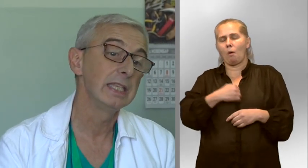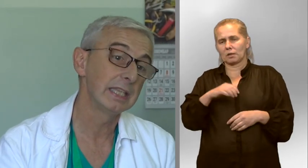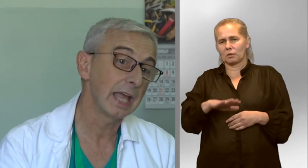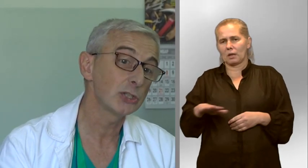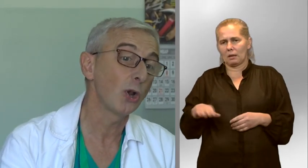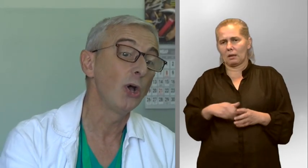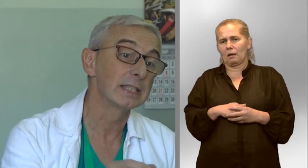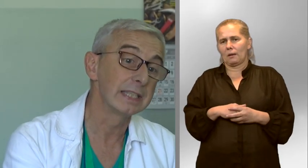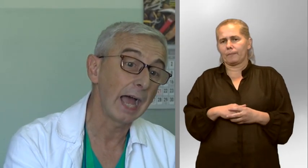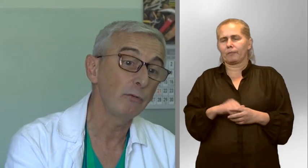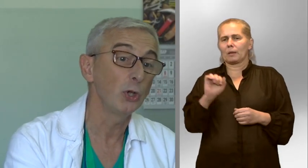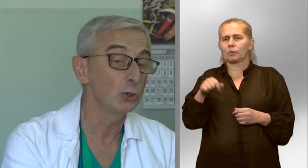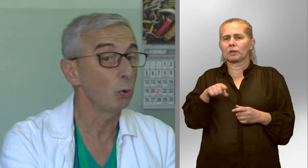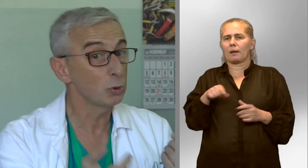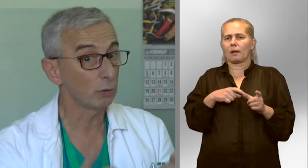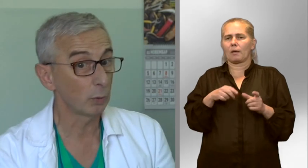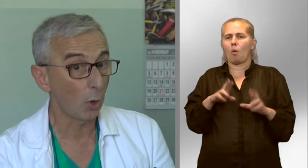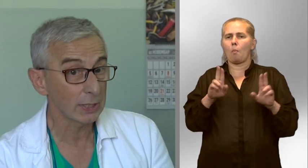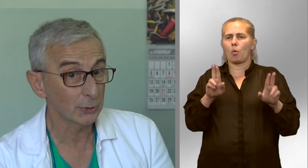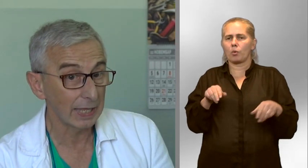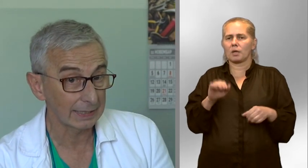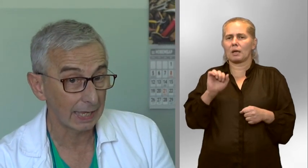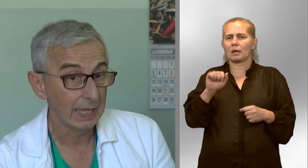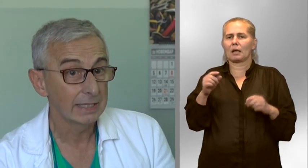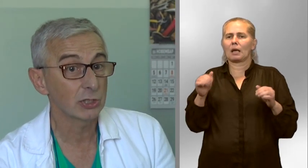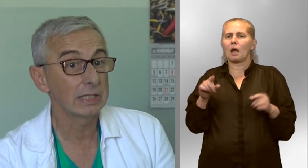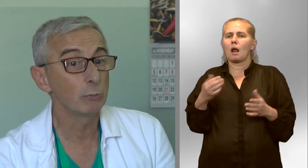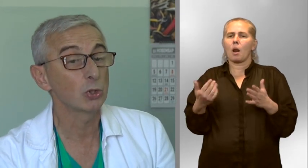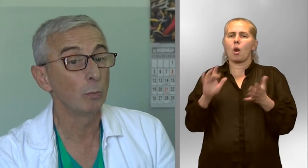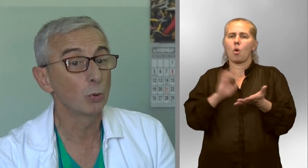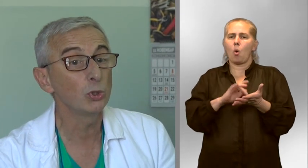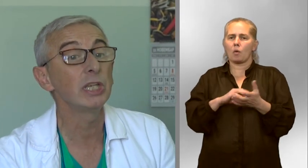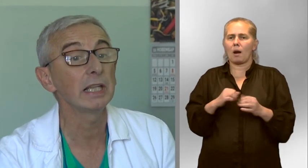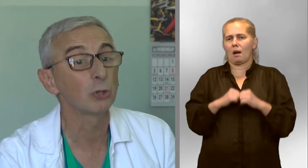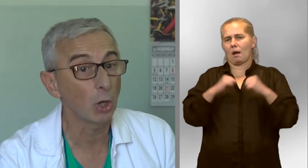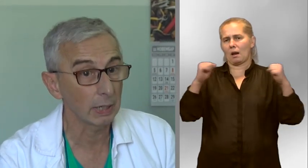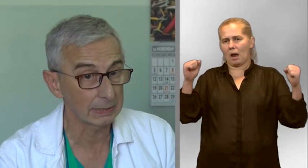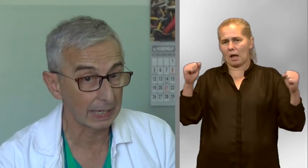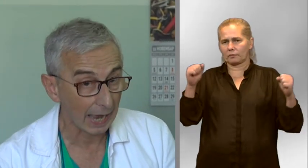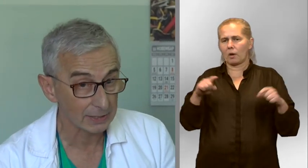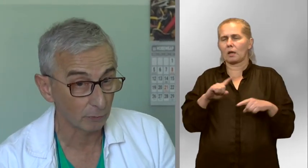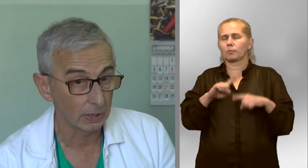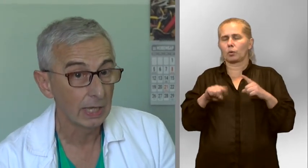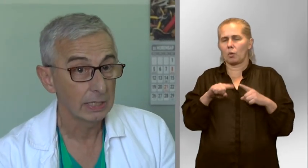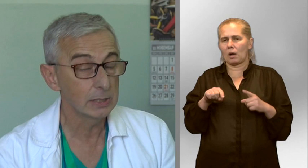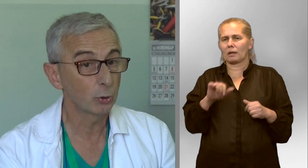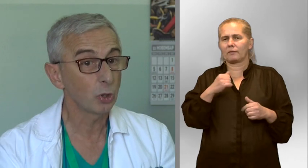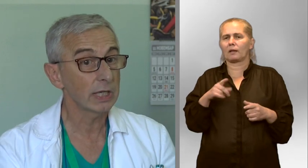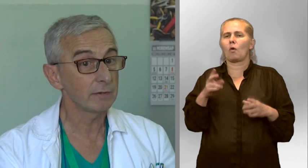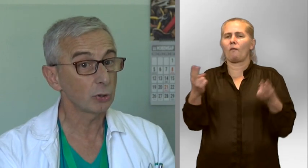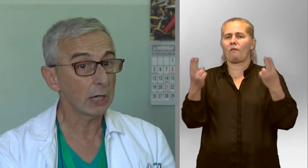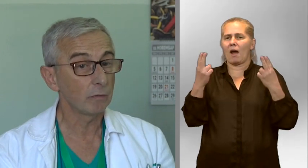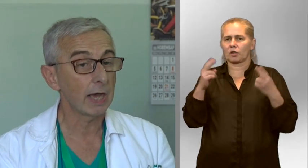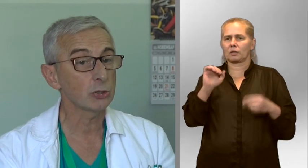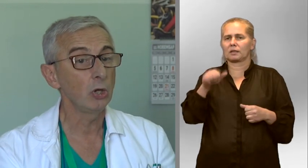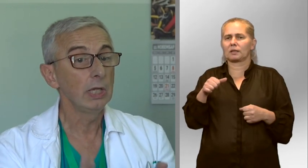praktično izjednačilo zdravo i to uslovno bolesno dete. Znači, da mu se omogući jedan normalan razvoj. I zbog toga